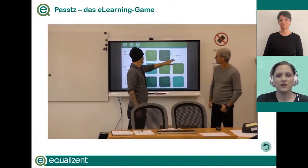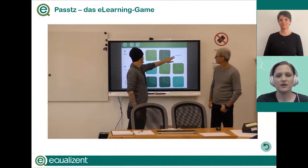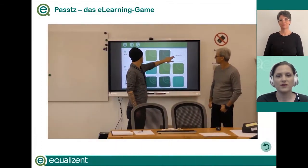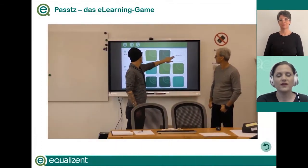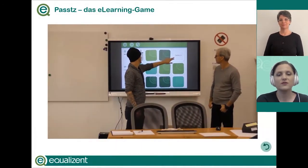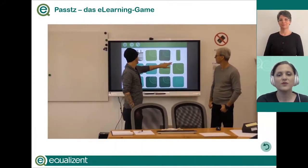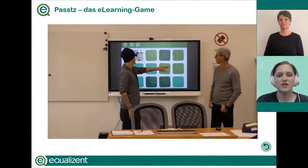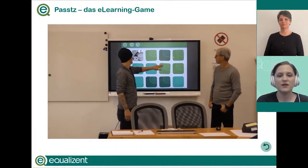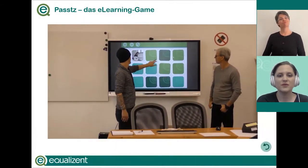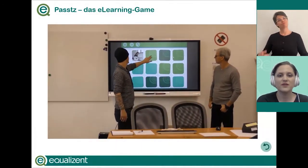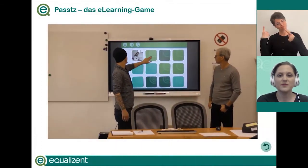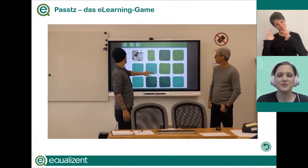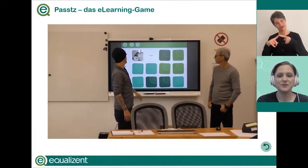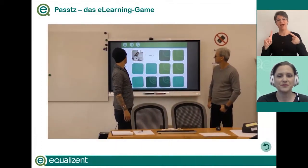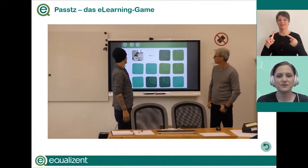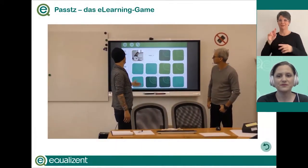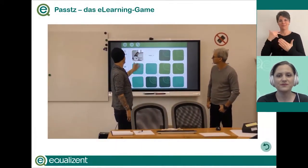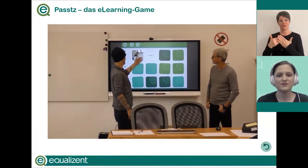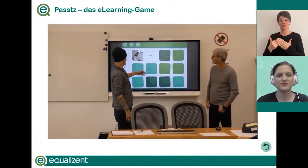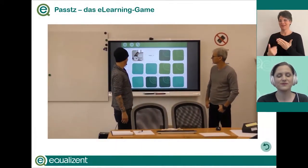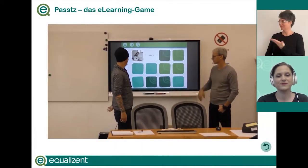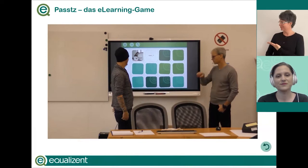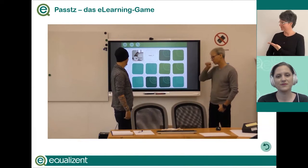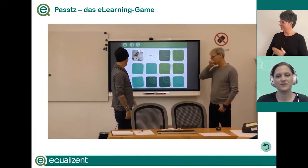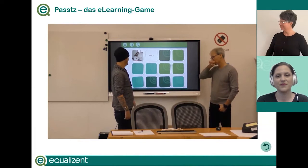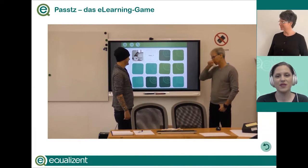Hier noch ein anderer kurzer Einblick.